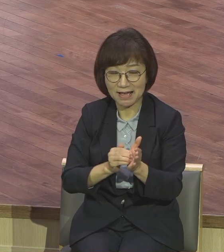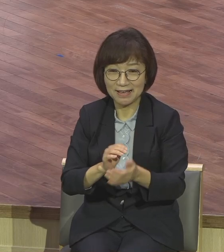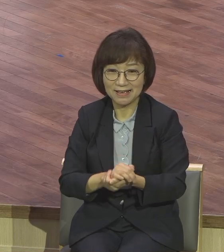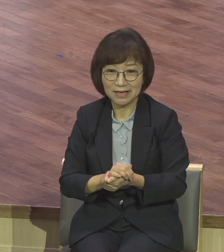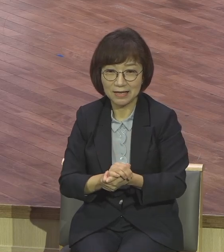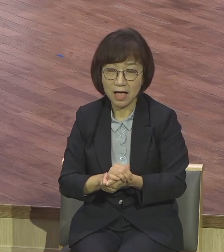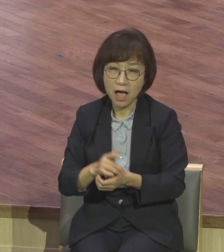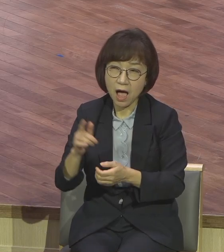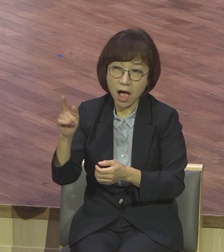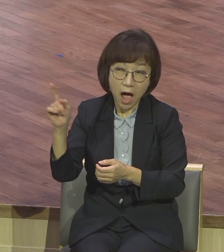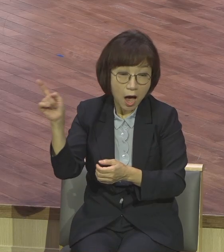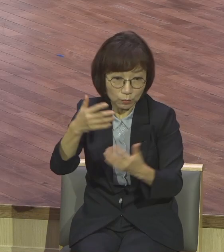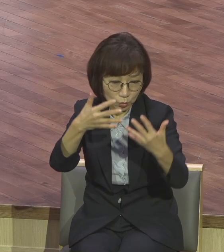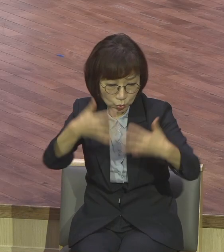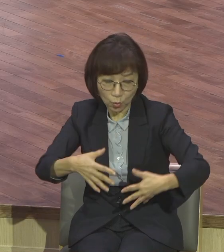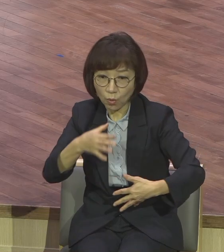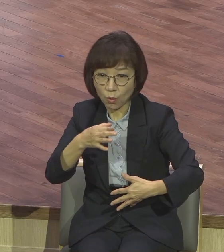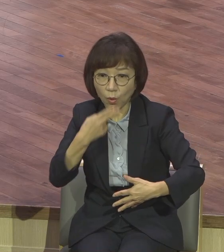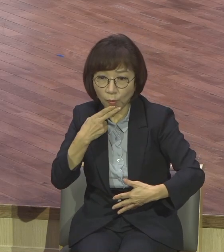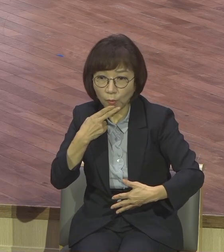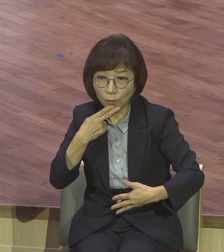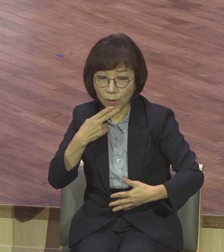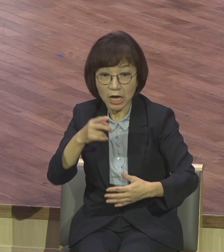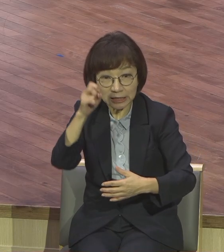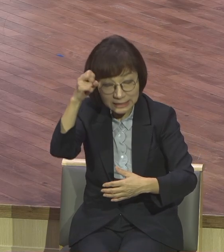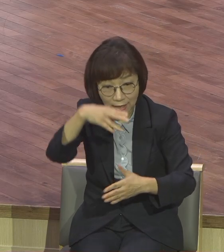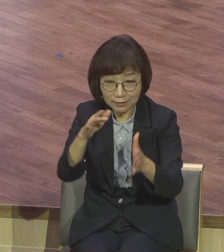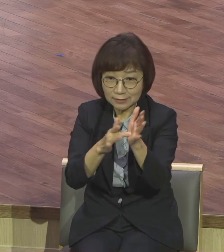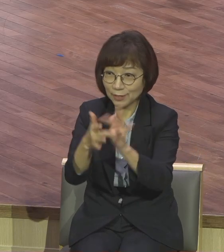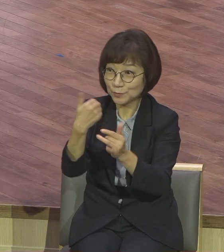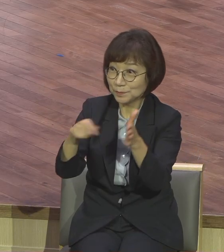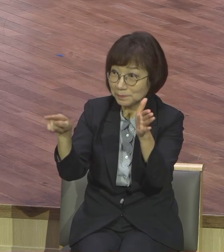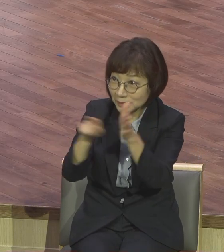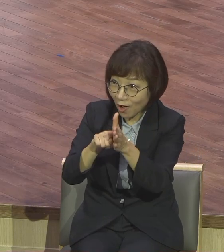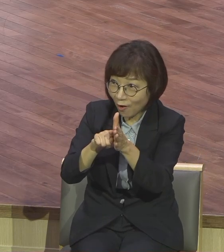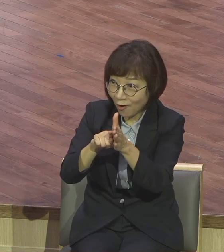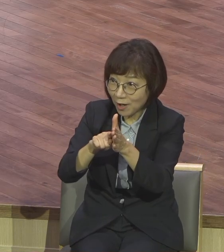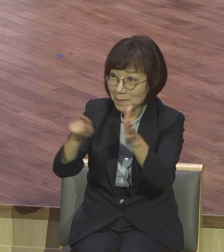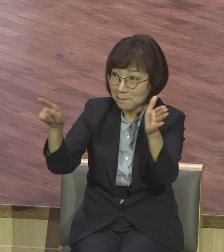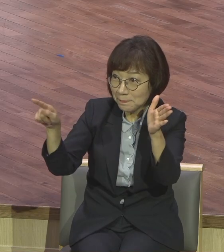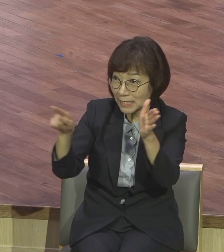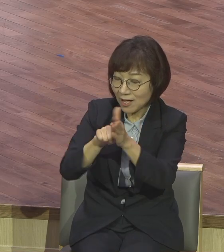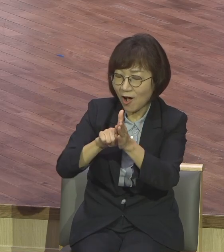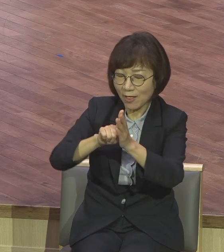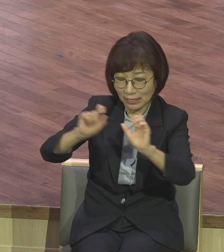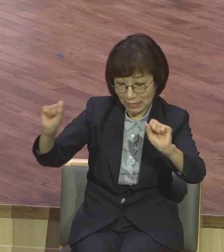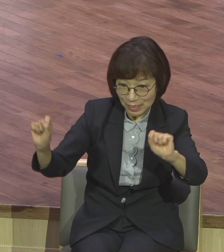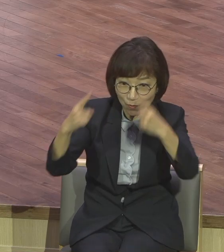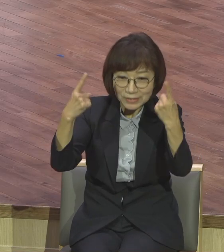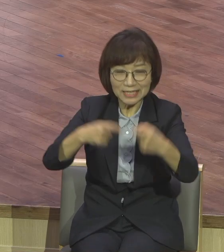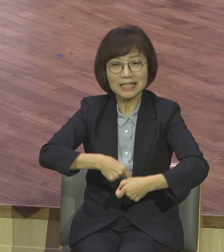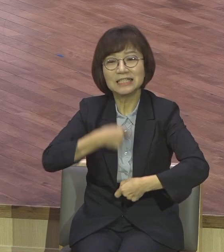아무 값없이 그냥 예수를 믿음으로 그냥 의인이 되어버려. 의롭다함을 입었느니라.